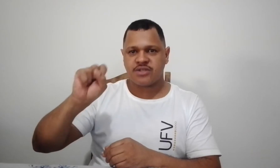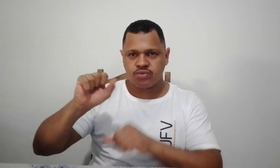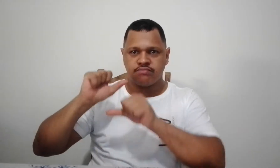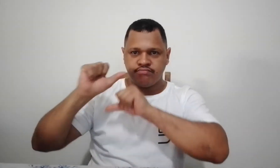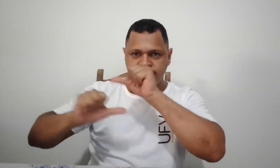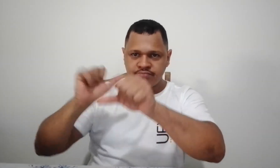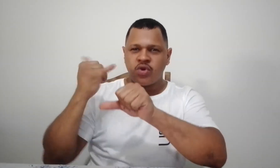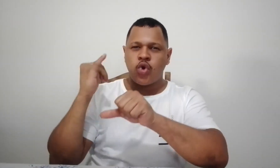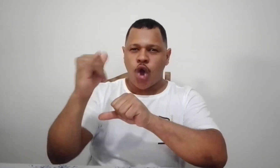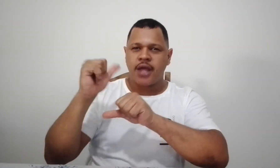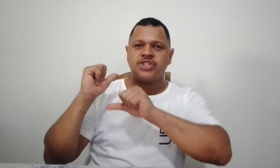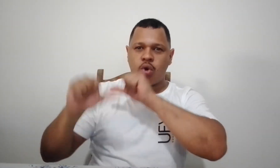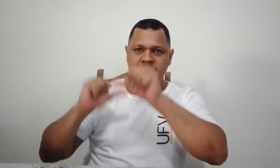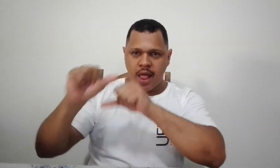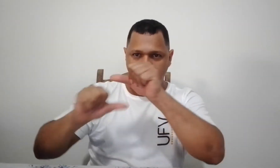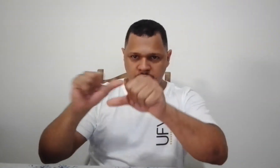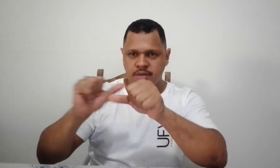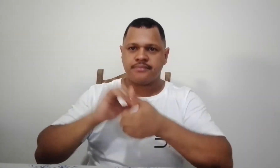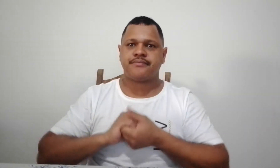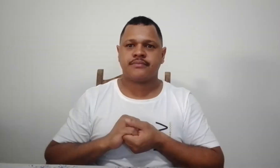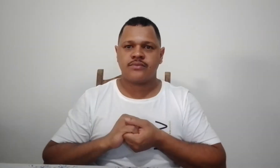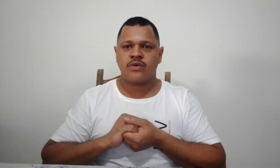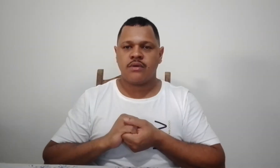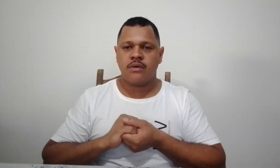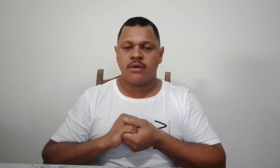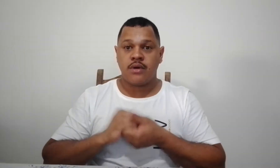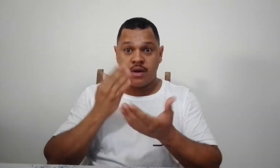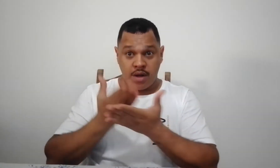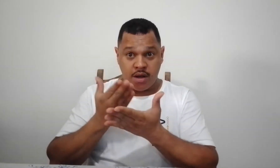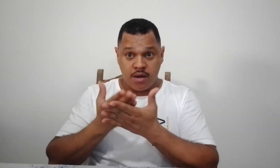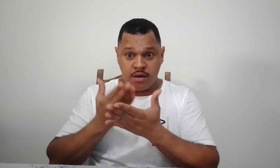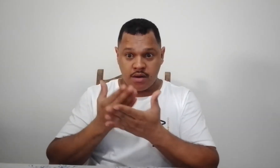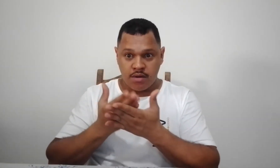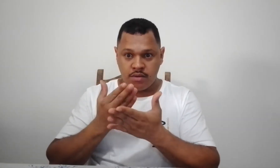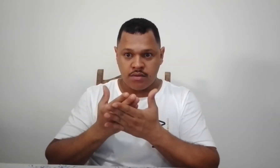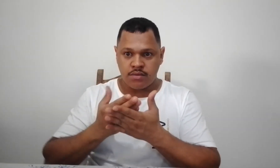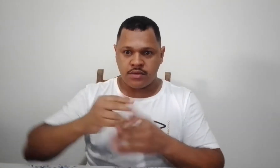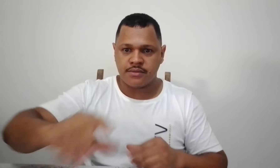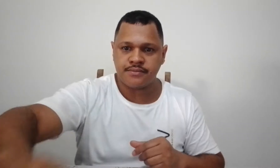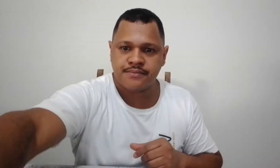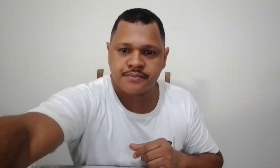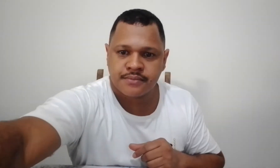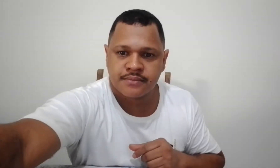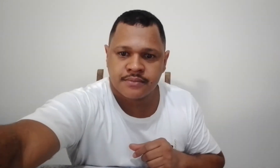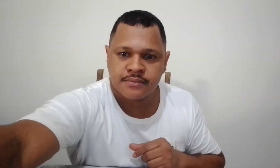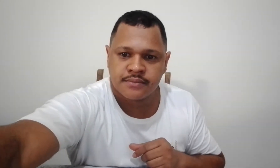nossa aula 3, se a gente considerar esse circuito um resistor sendo alimentado ou por uma fonte de tensão